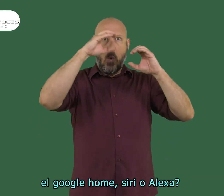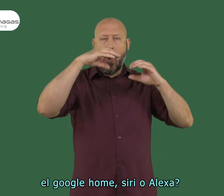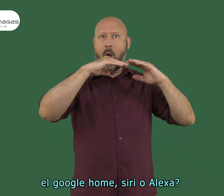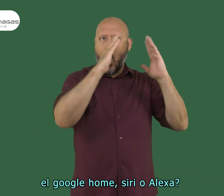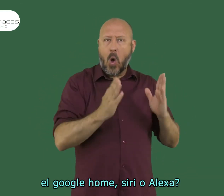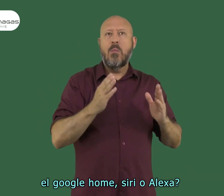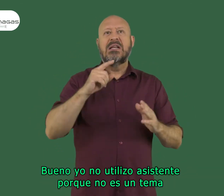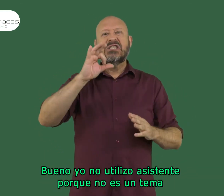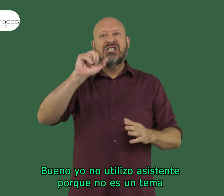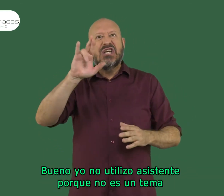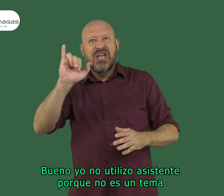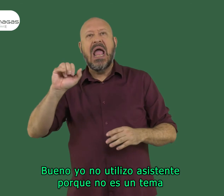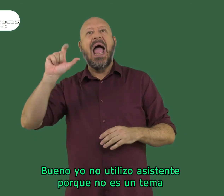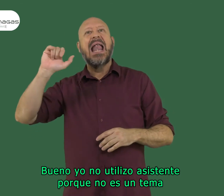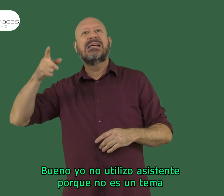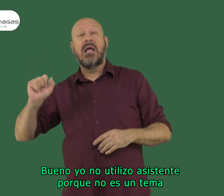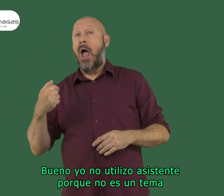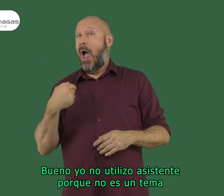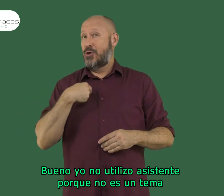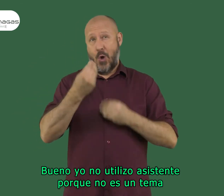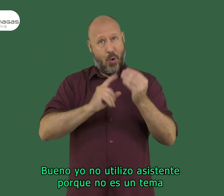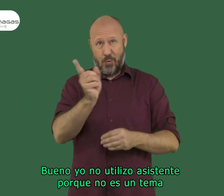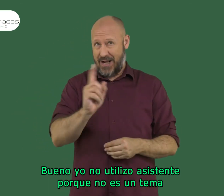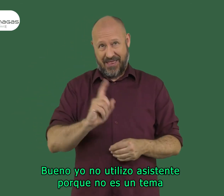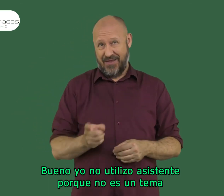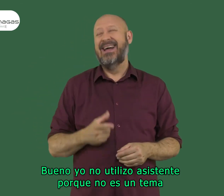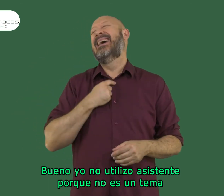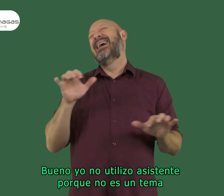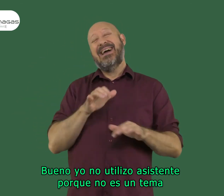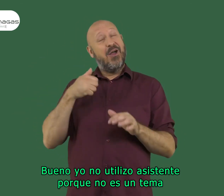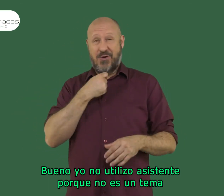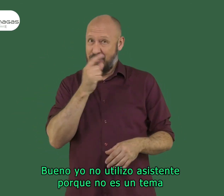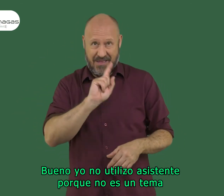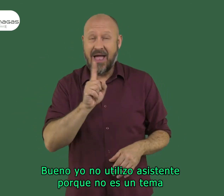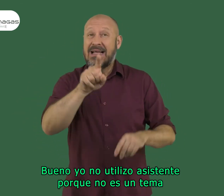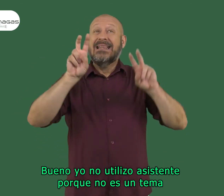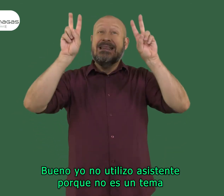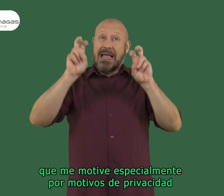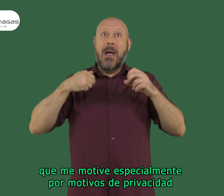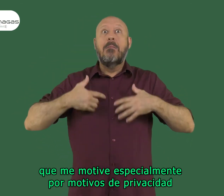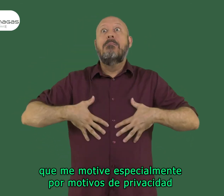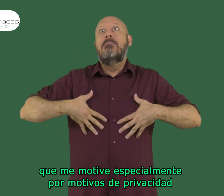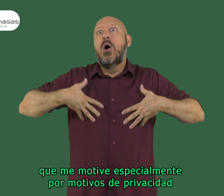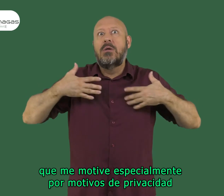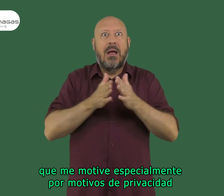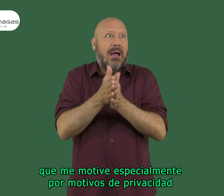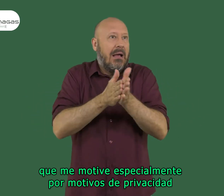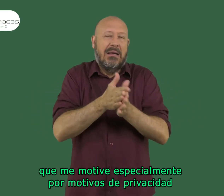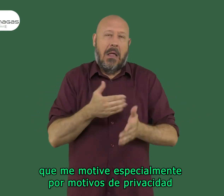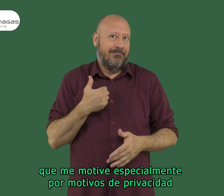Siri o Alexa? Bueno, es que yo no utilizo asistentes de voz, ¿sabes? Porque y no es un tema que me